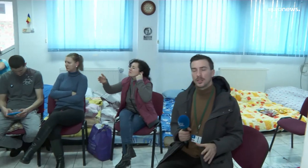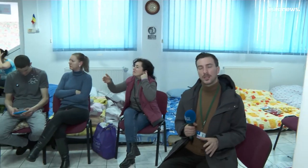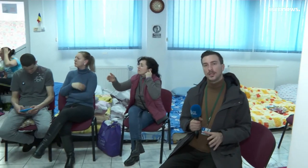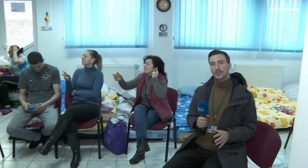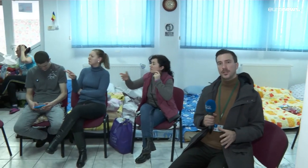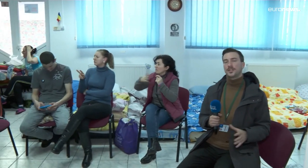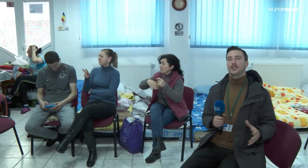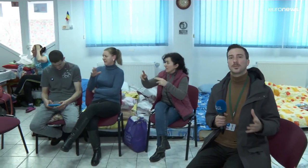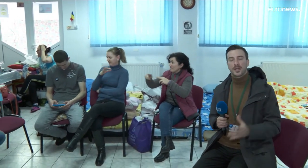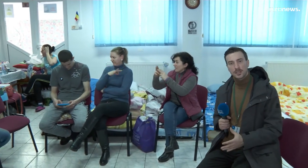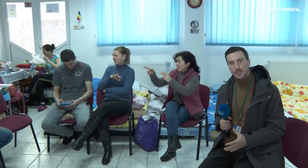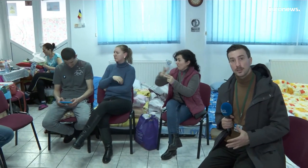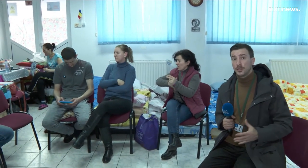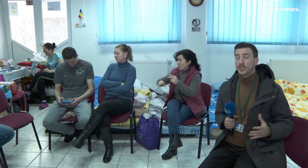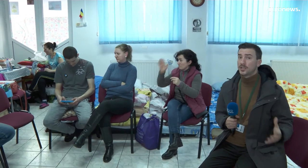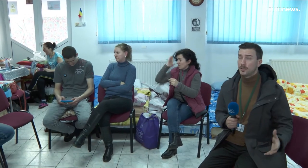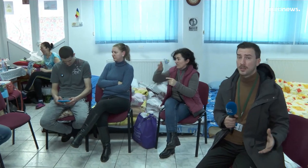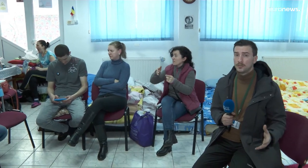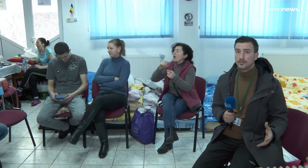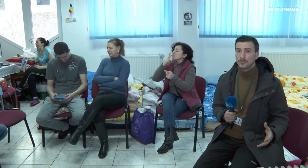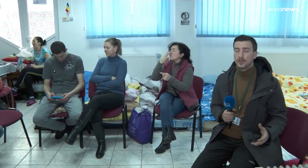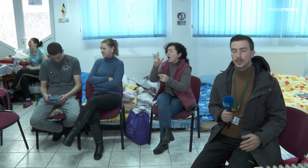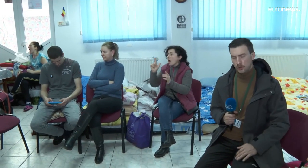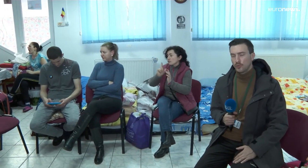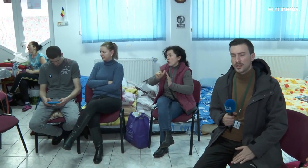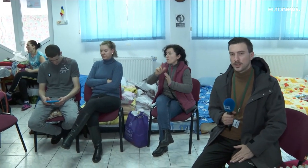Estas personas claman con miedo por la esperanza en un mundo de silencio.